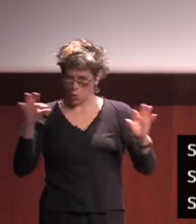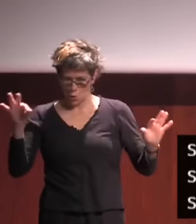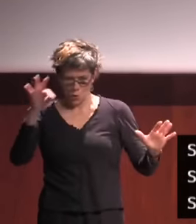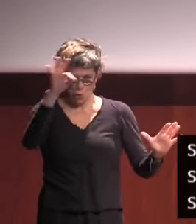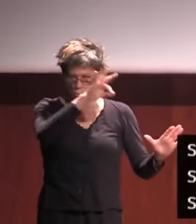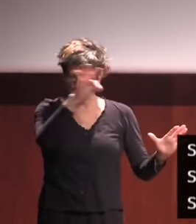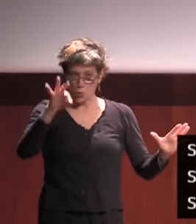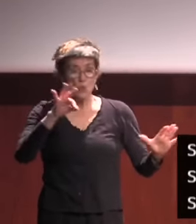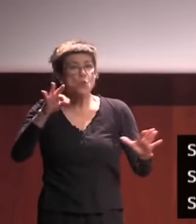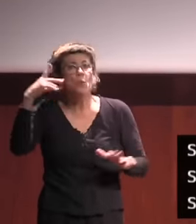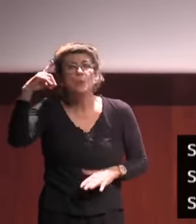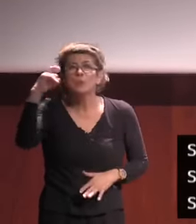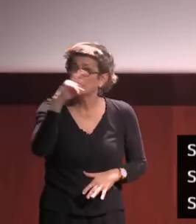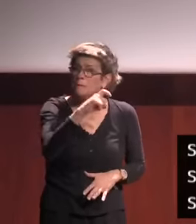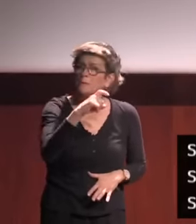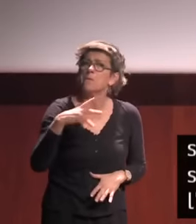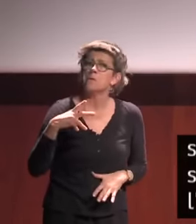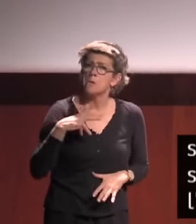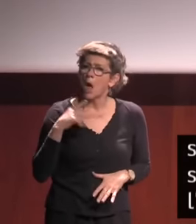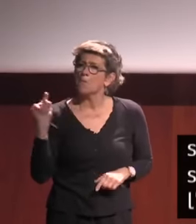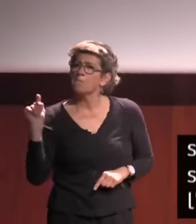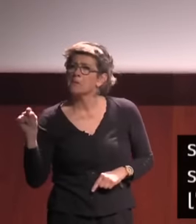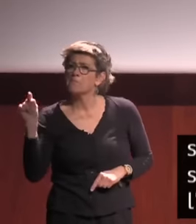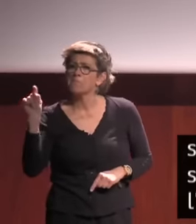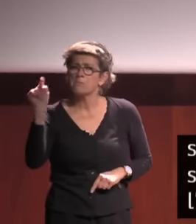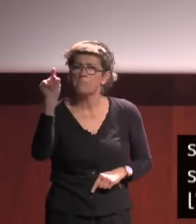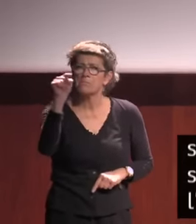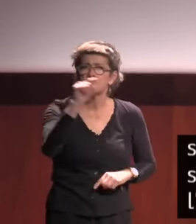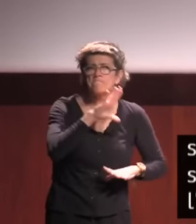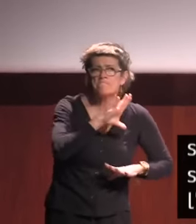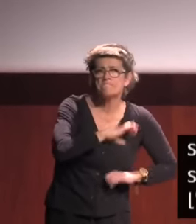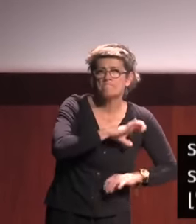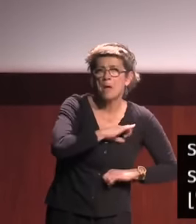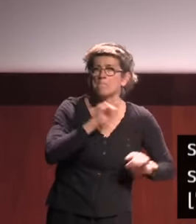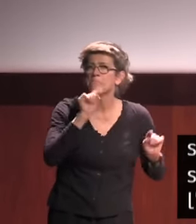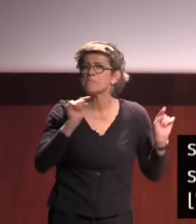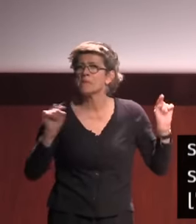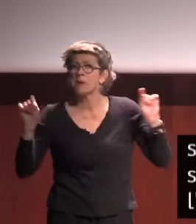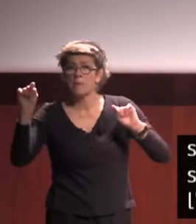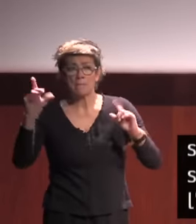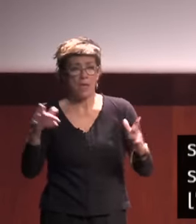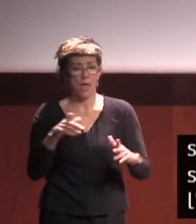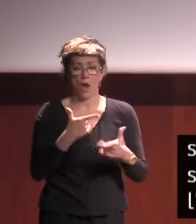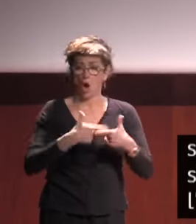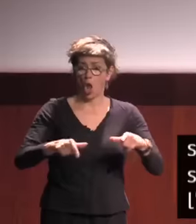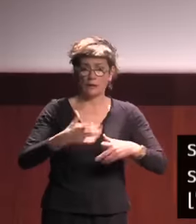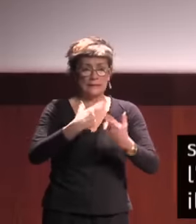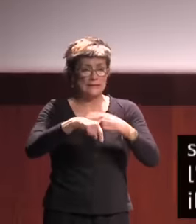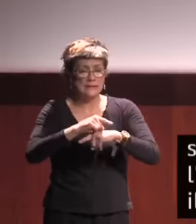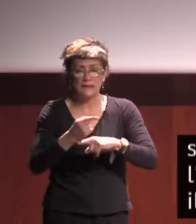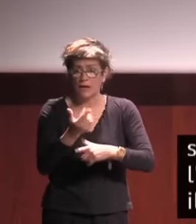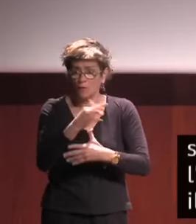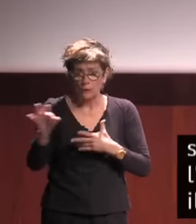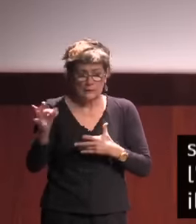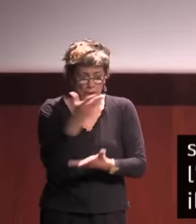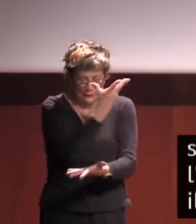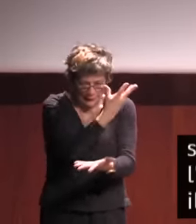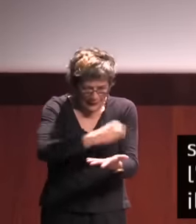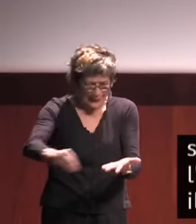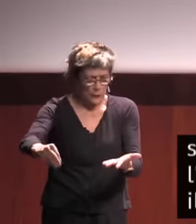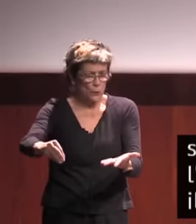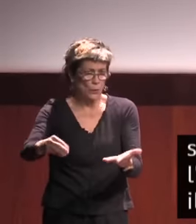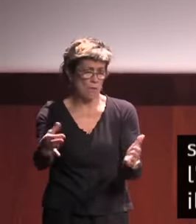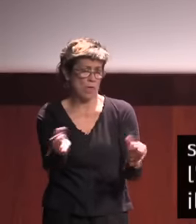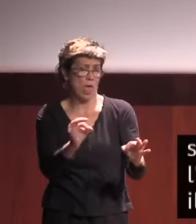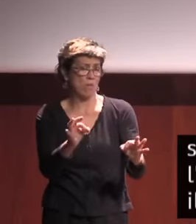quelques expérimentations ont été tentées, il n'existe pas pour la langue des signes française de système d'écriture ni d'équivalent